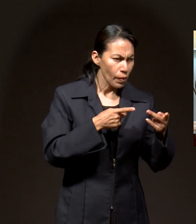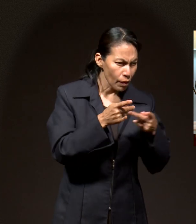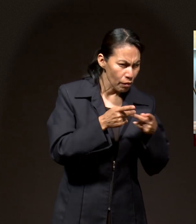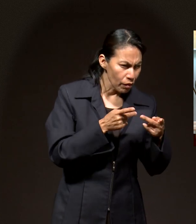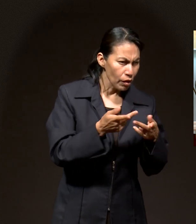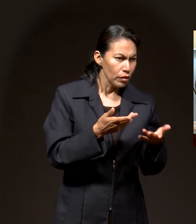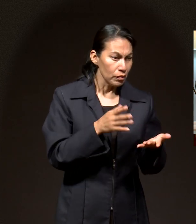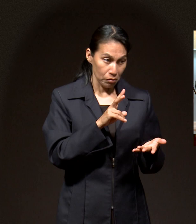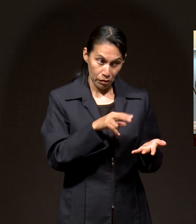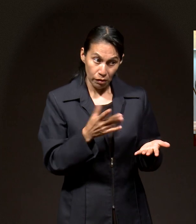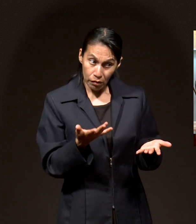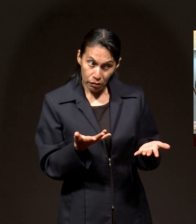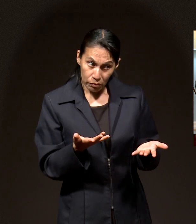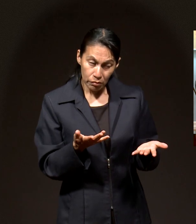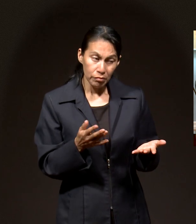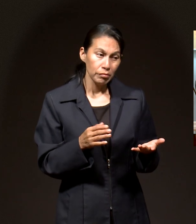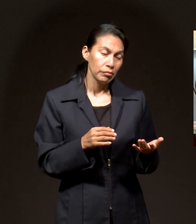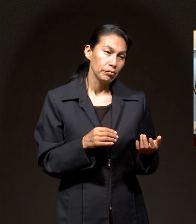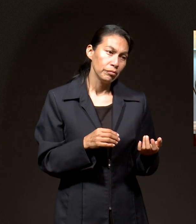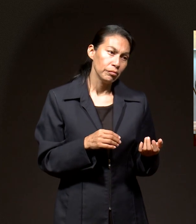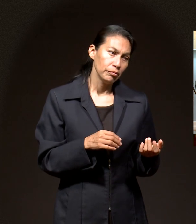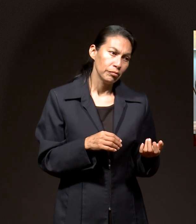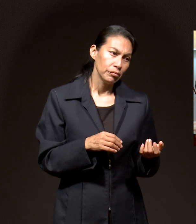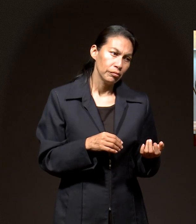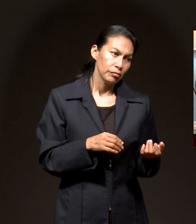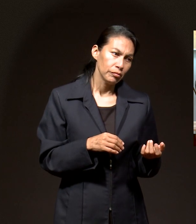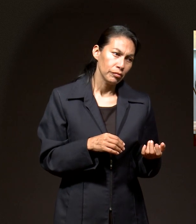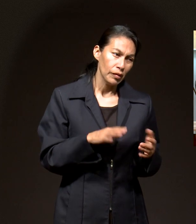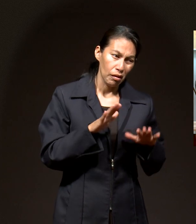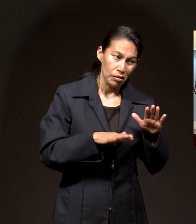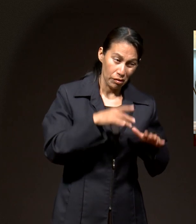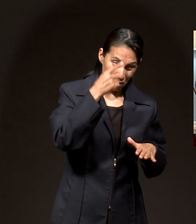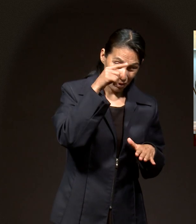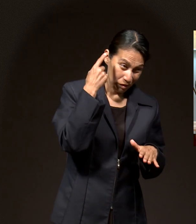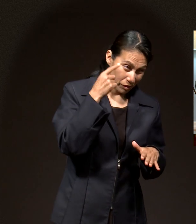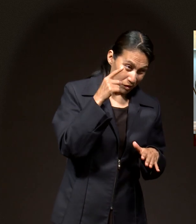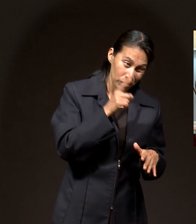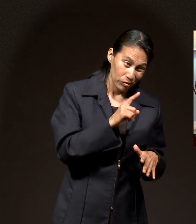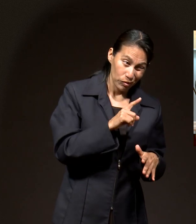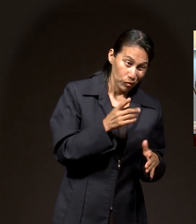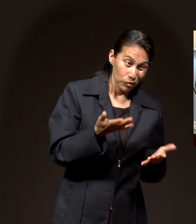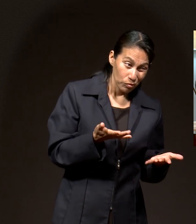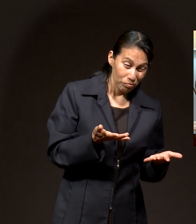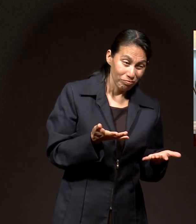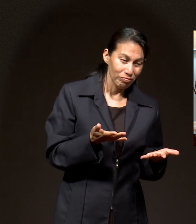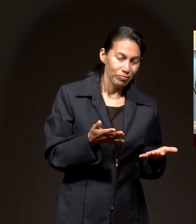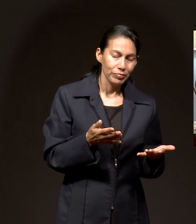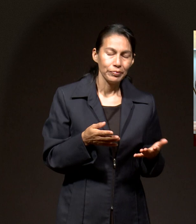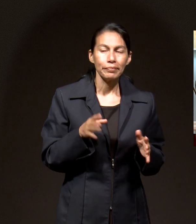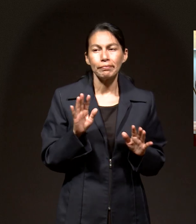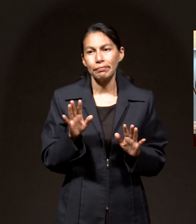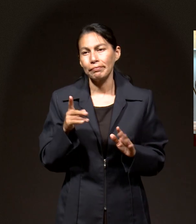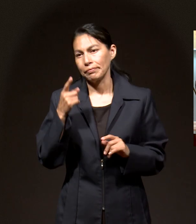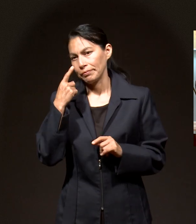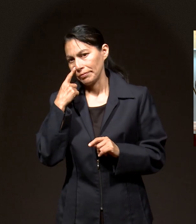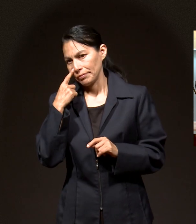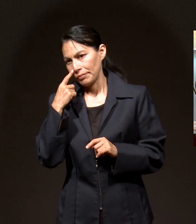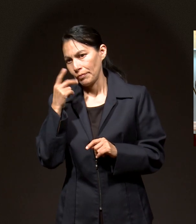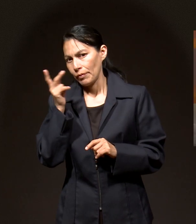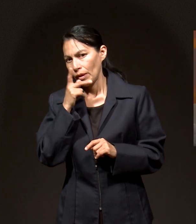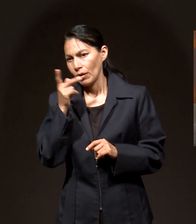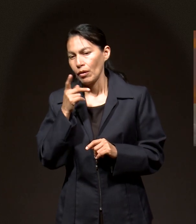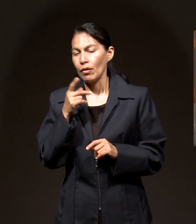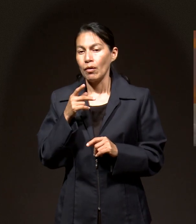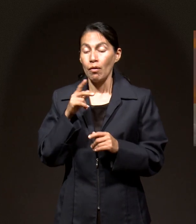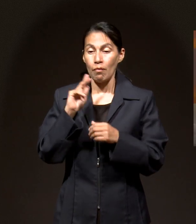poder prepararte, ¿no es cierto? Yo supongo que en momentos no ha sido fácil tampoco. Mire,